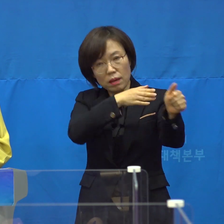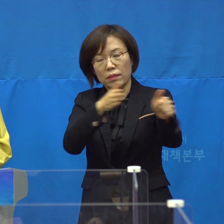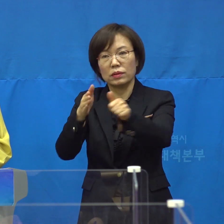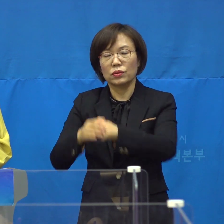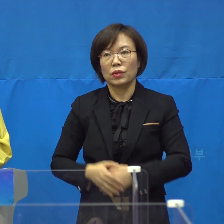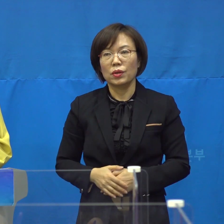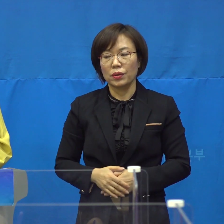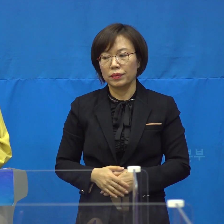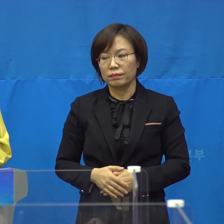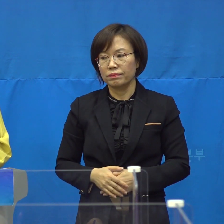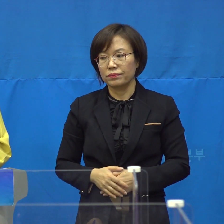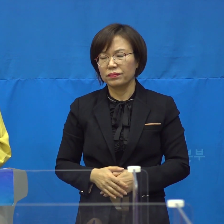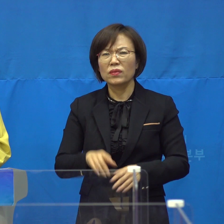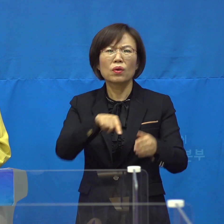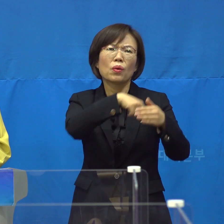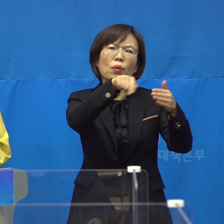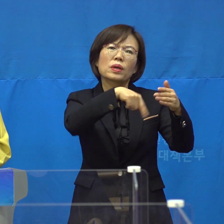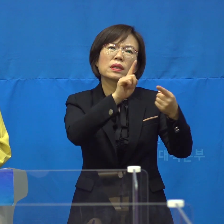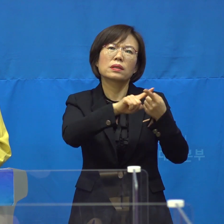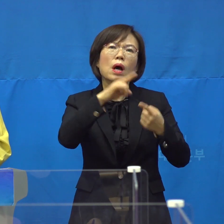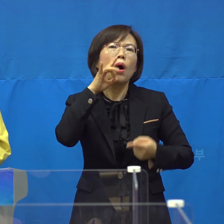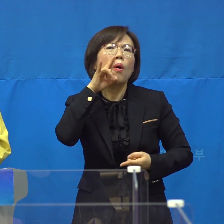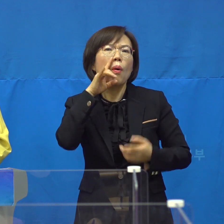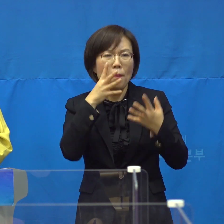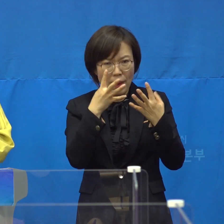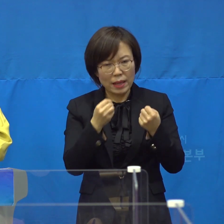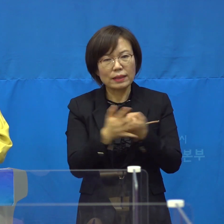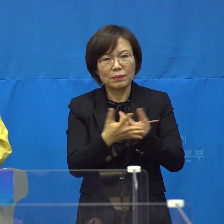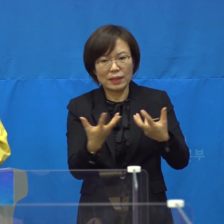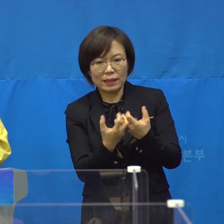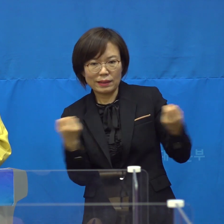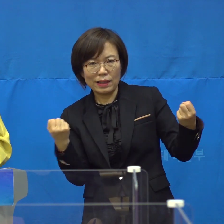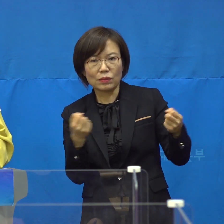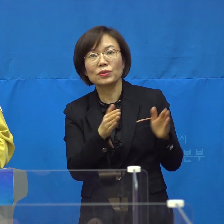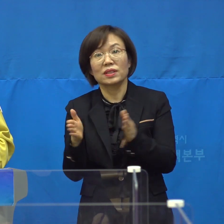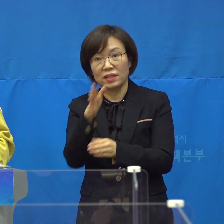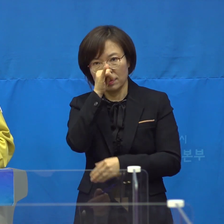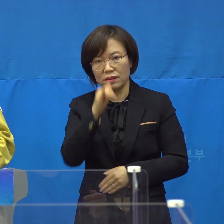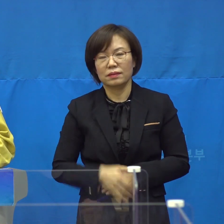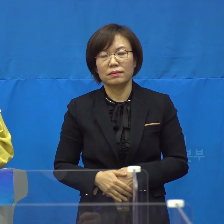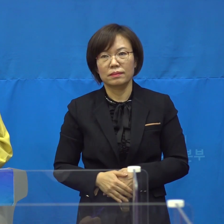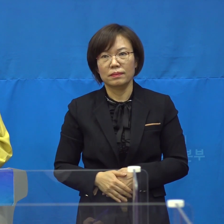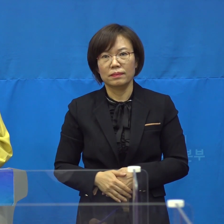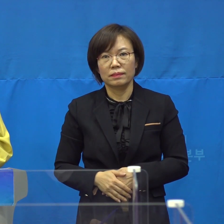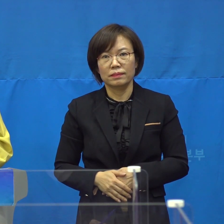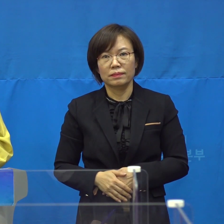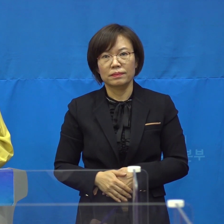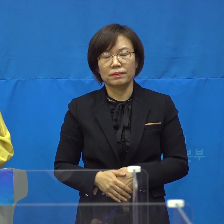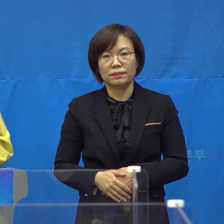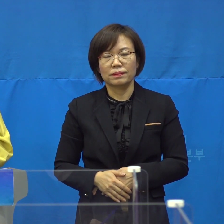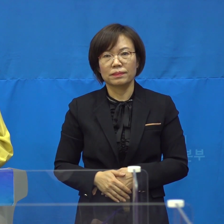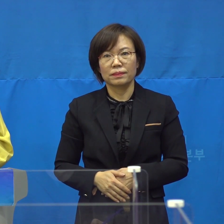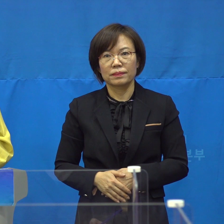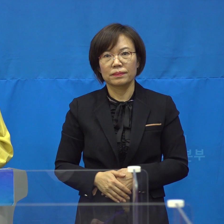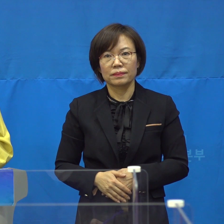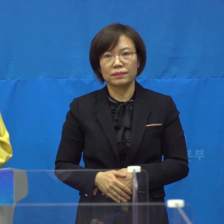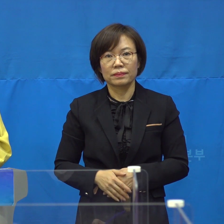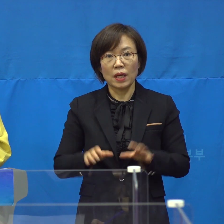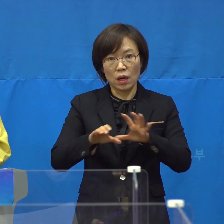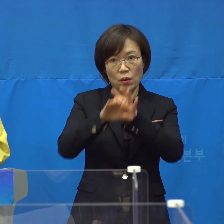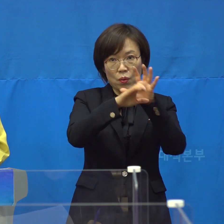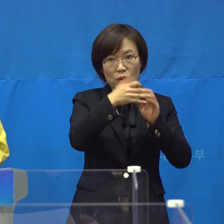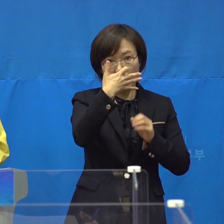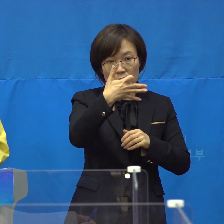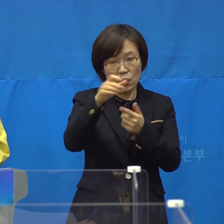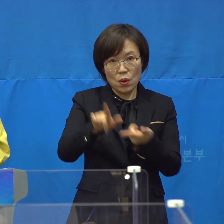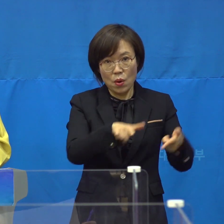바랍니다. 이게 항상 질문이 많이 나와서 별도로 정리를 했습니다. 그 다음에 18페이지